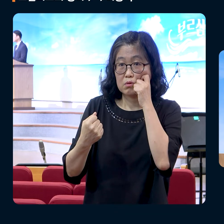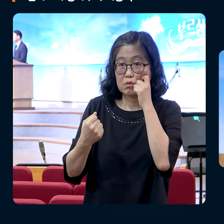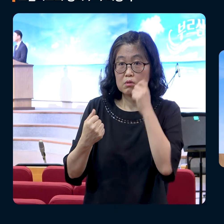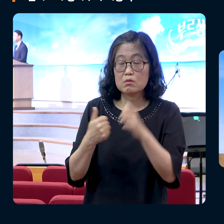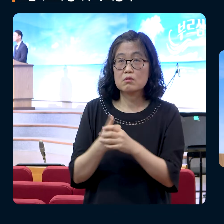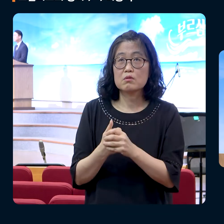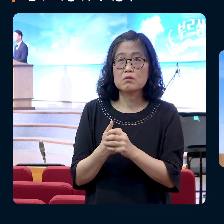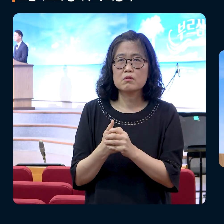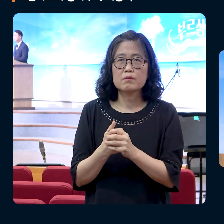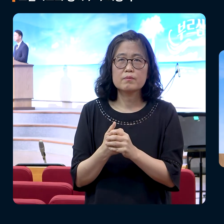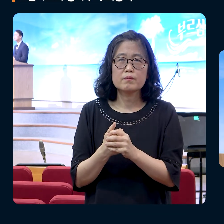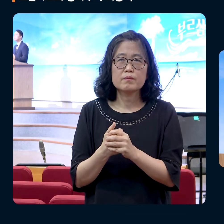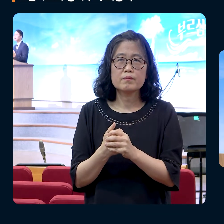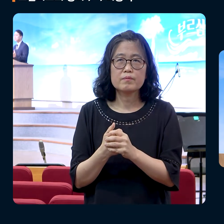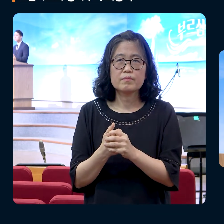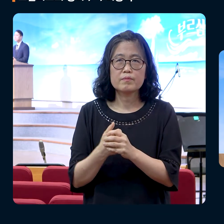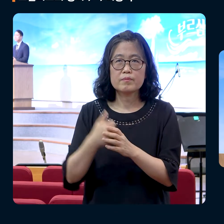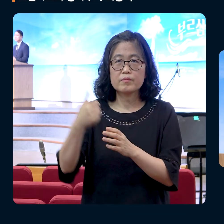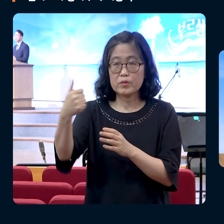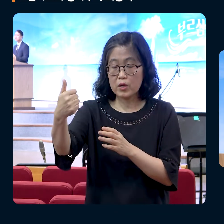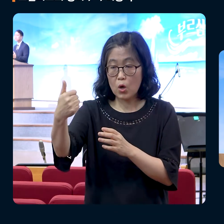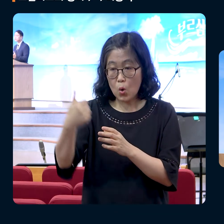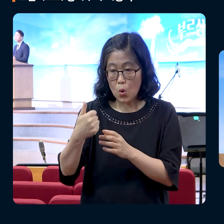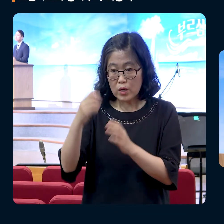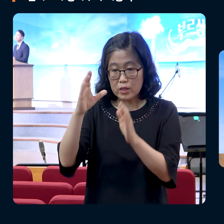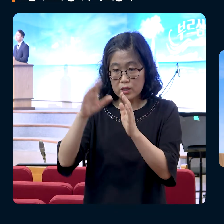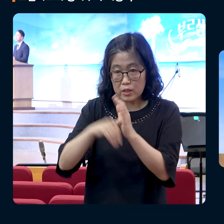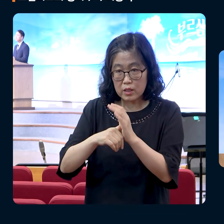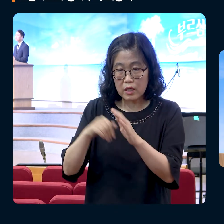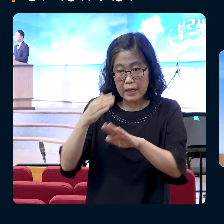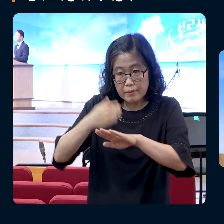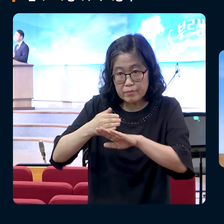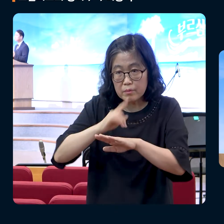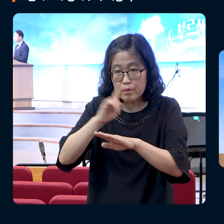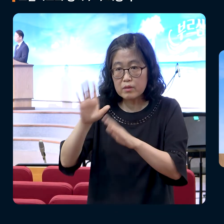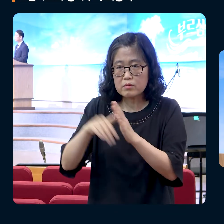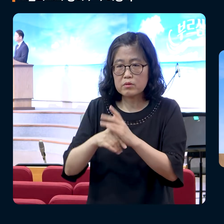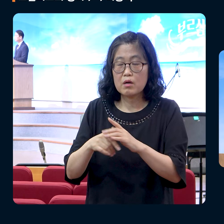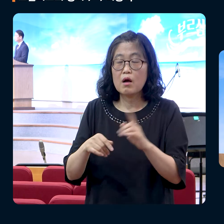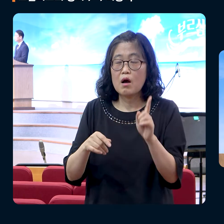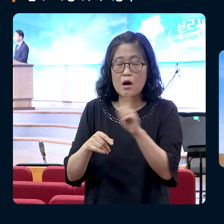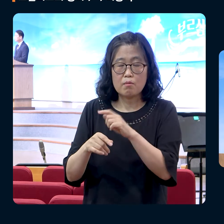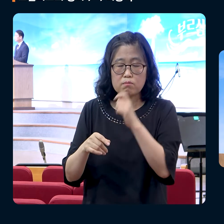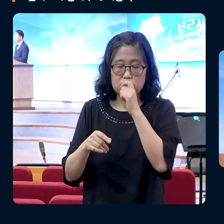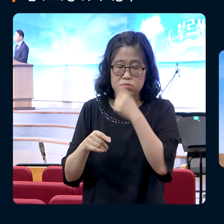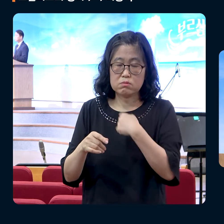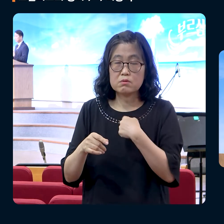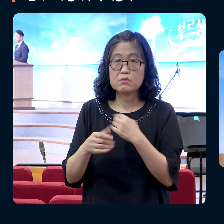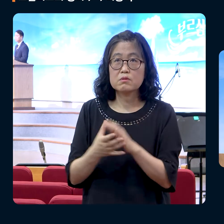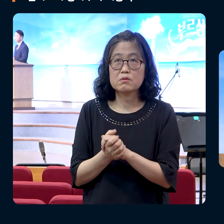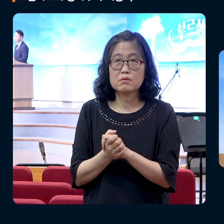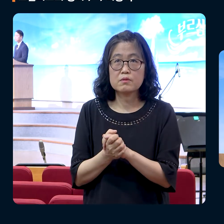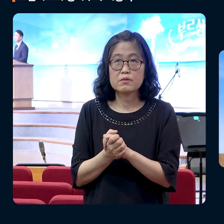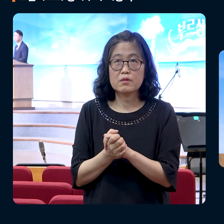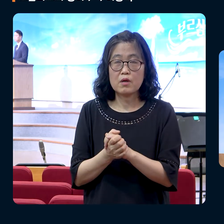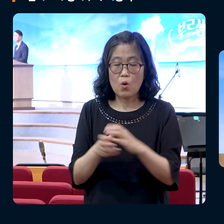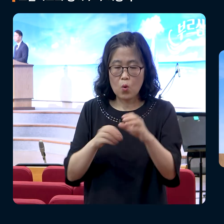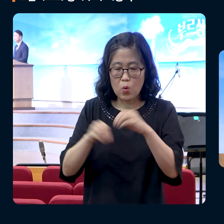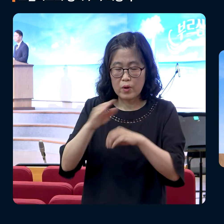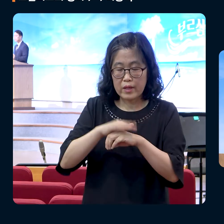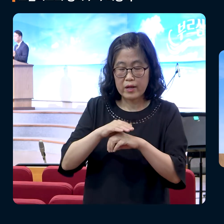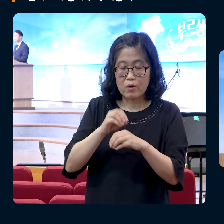될 일이 아니라 그분이 그렇게 감사하고 하나님을 신뢰하고 있는 그 고백들이 오히려 제가 너무